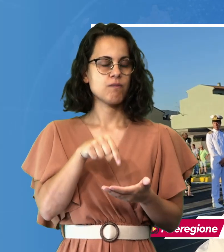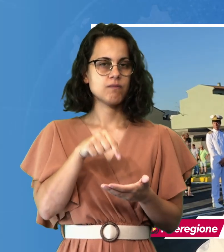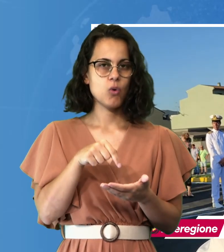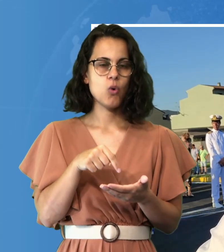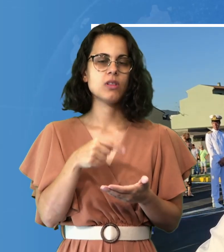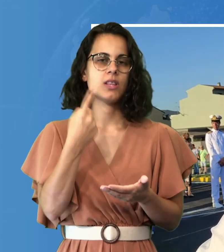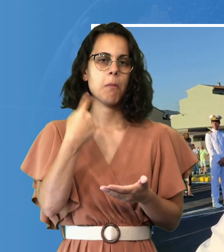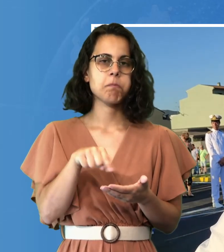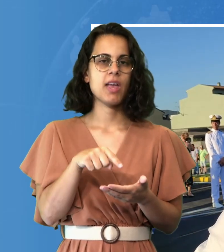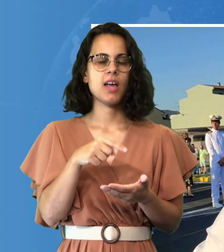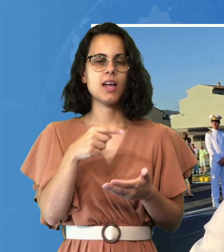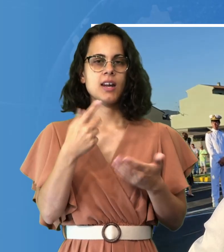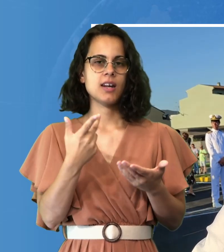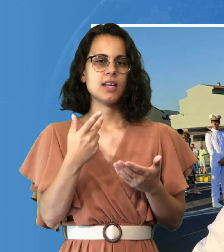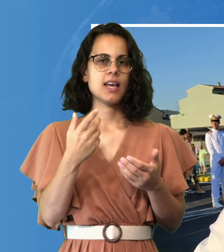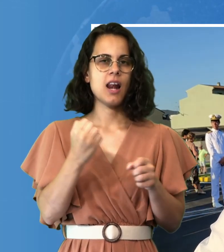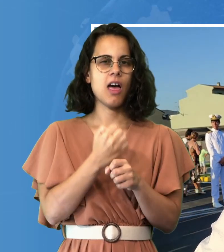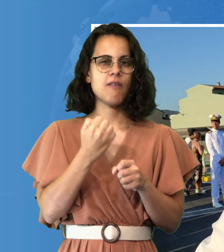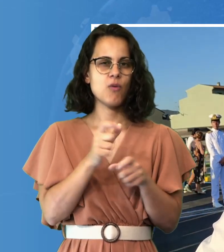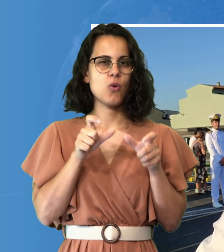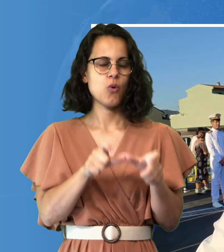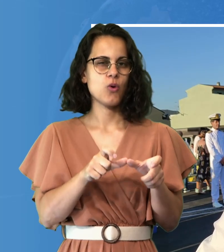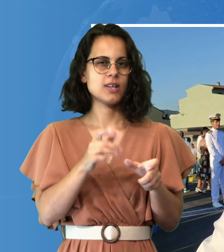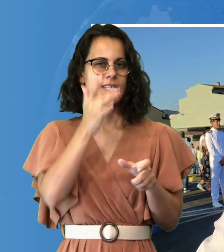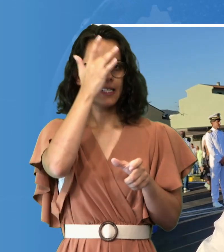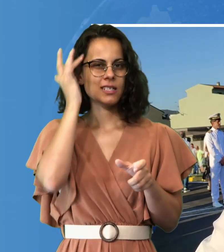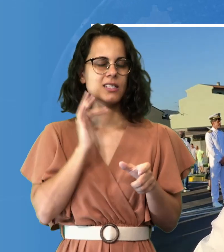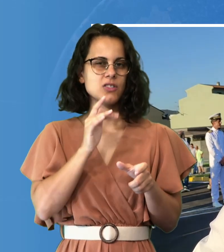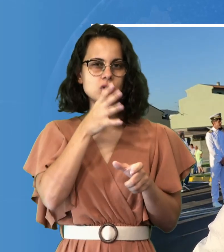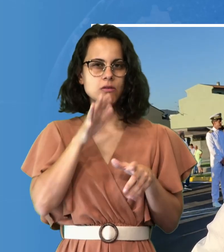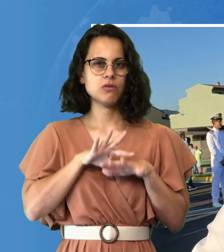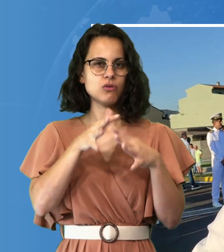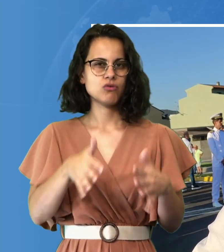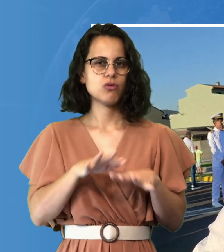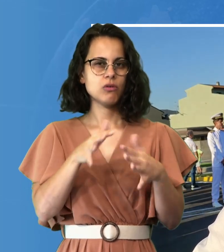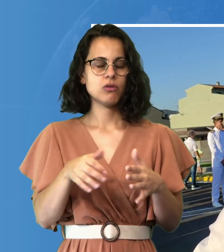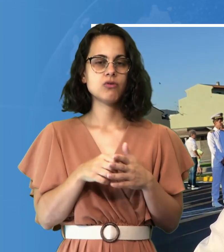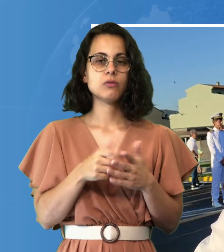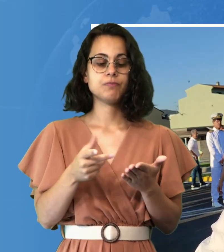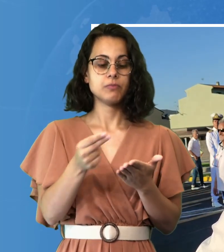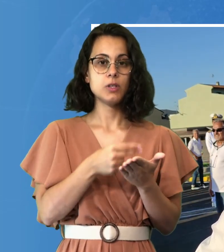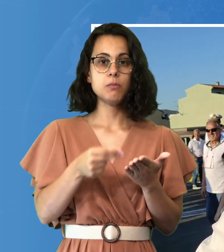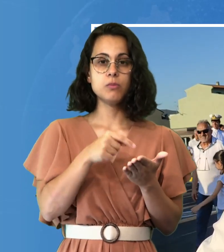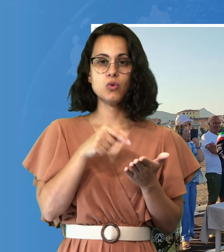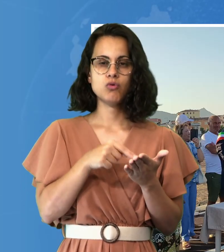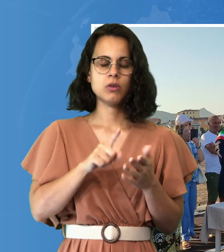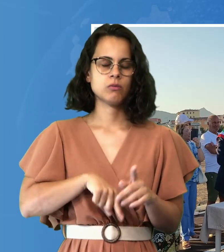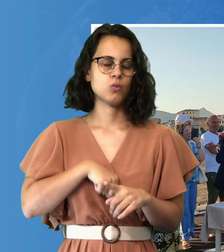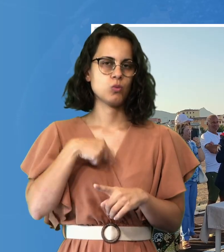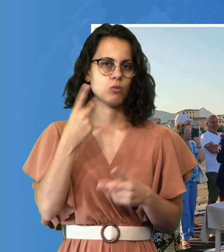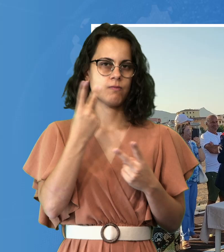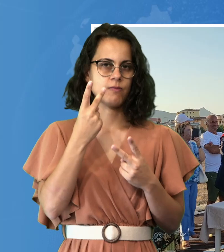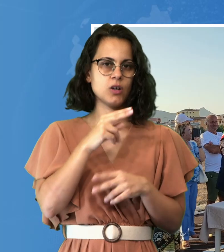opere di mitigazione, per il rischio idrogeologico, un progetto lunghissimo. Dal